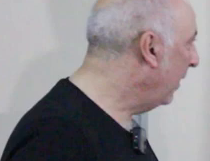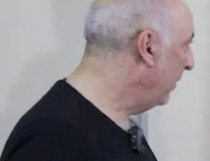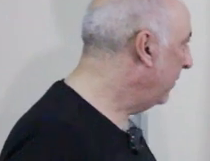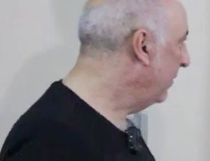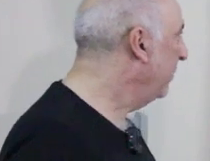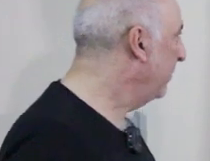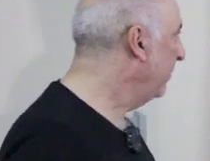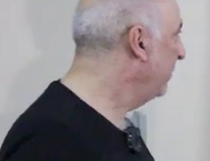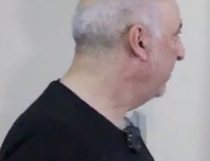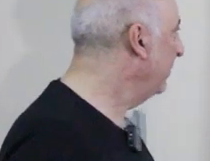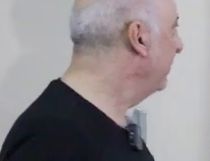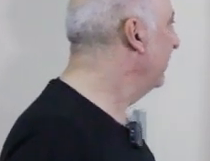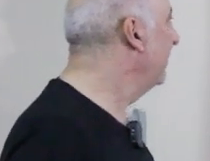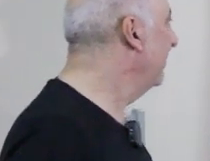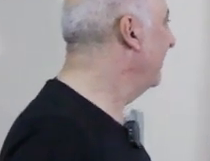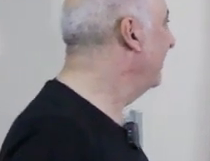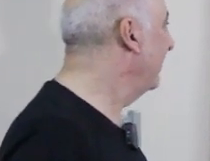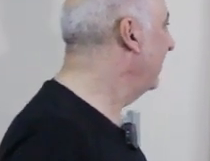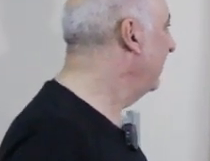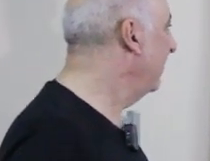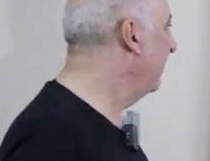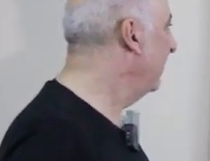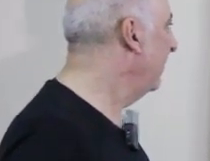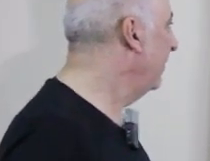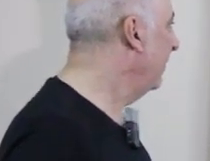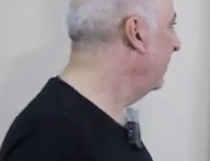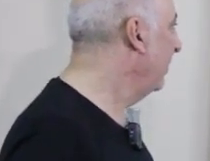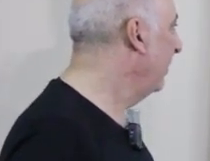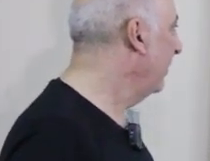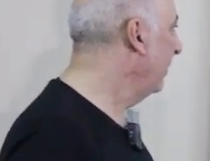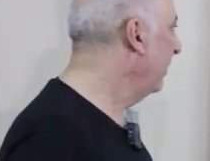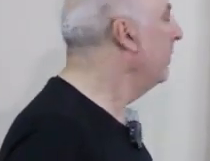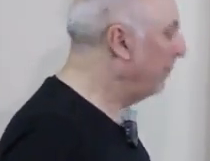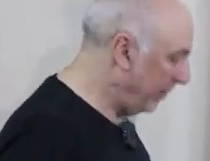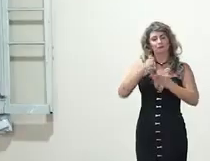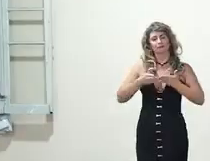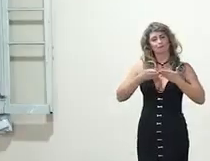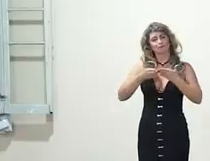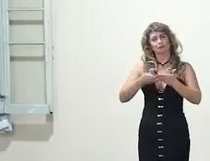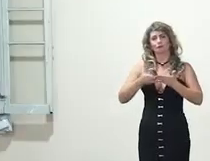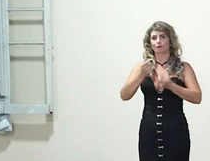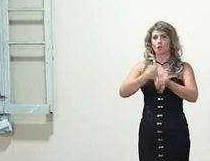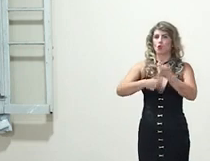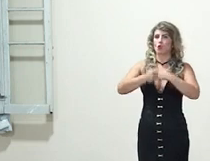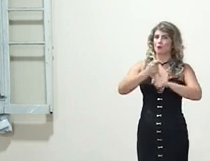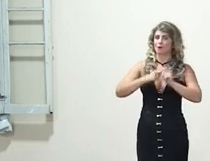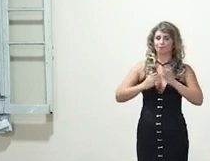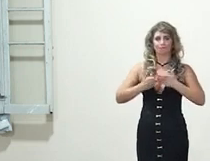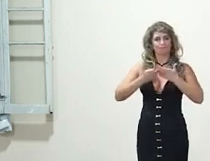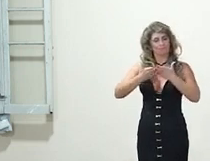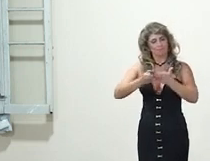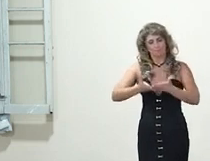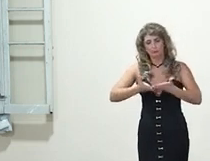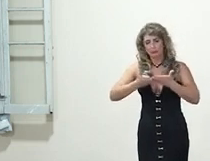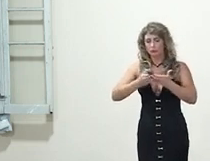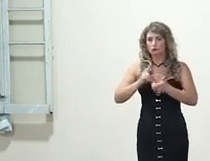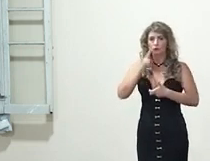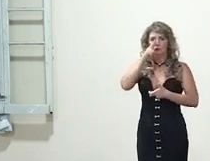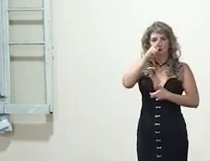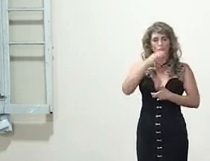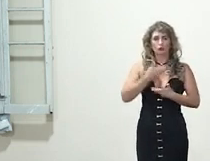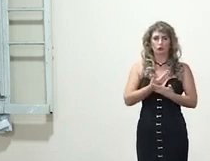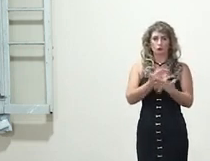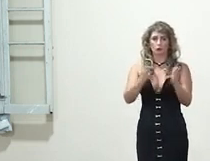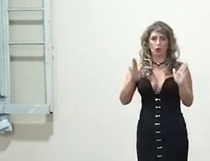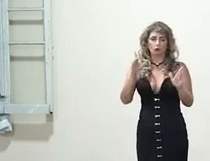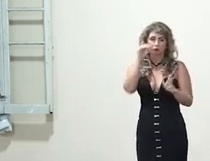Eu trabalho vivo no turismo, mas o forte é o porto. Então a questão portuária é muito forte, tanto a questão eles não